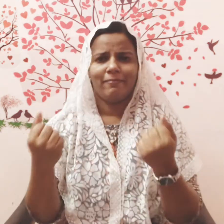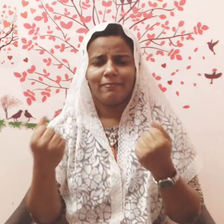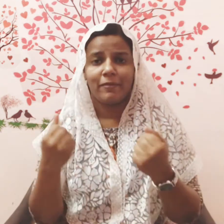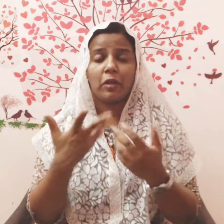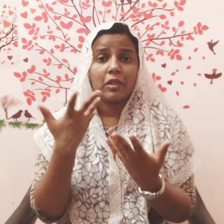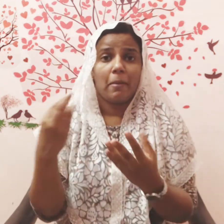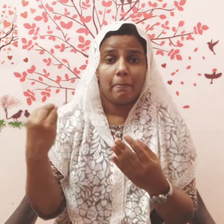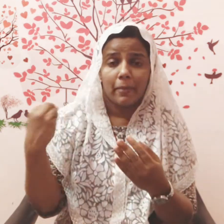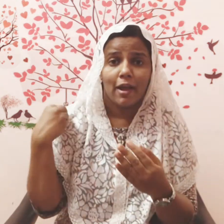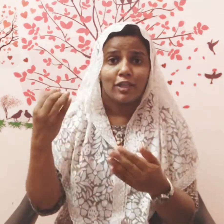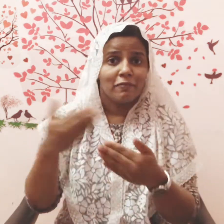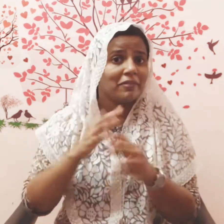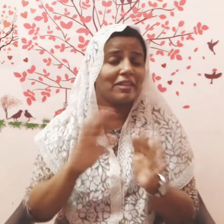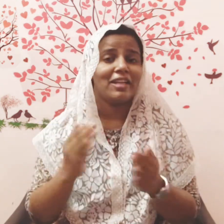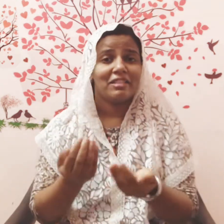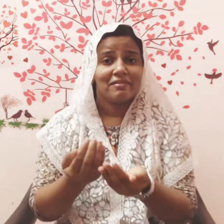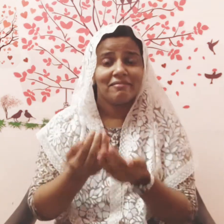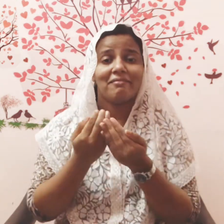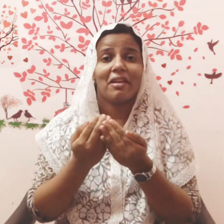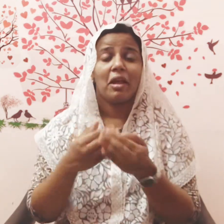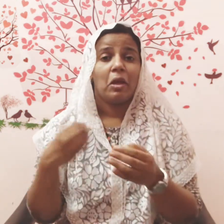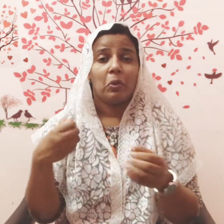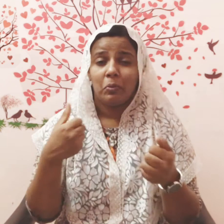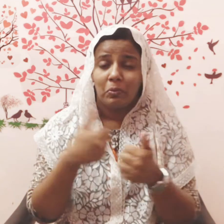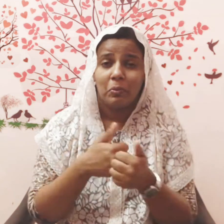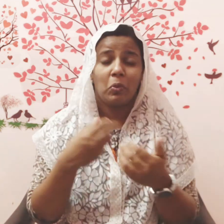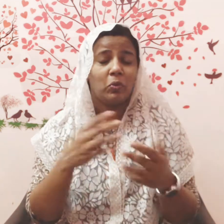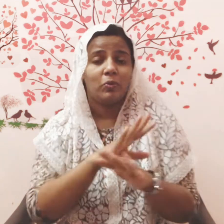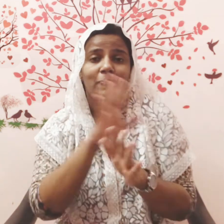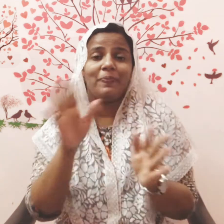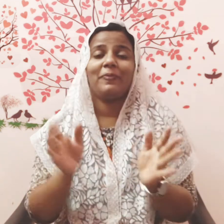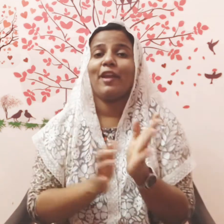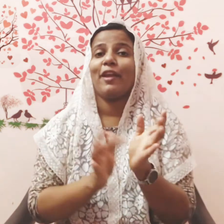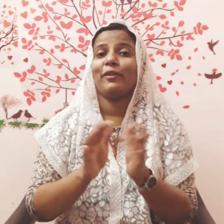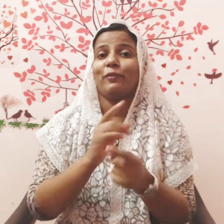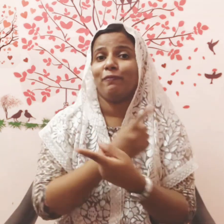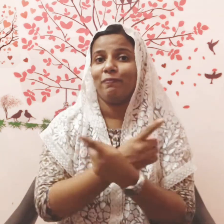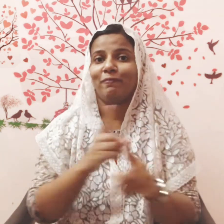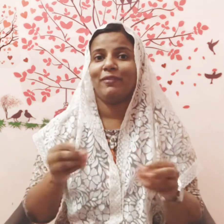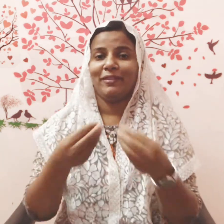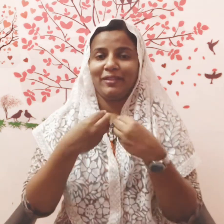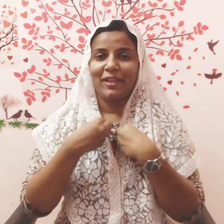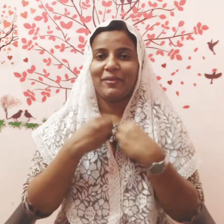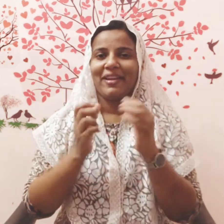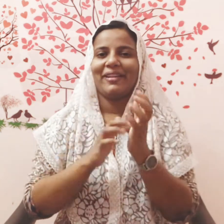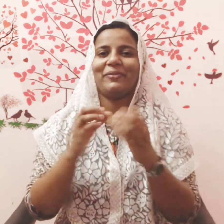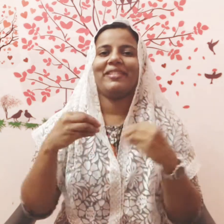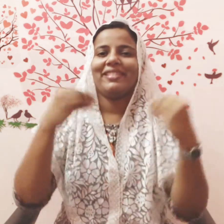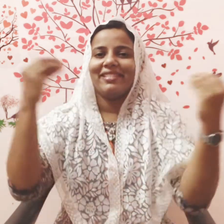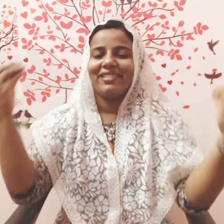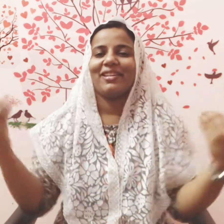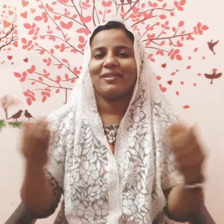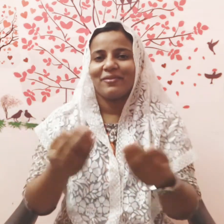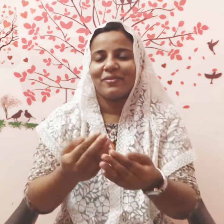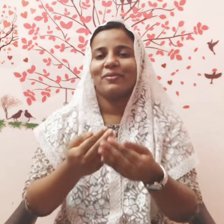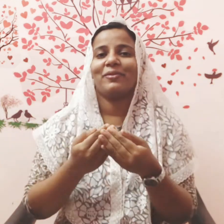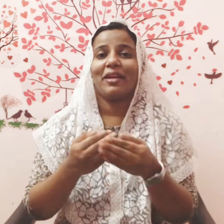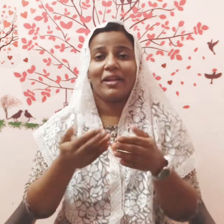ആരോഗ്യത്തോടെ ഇരിക്കുന്നത്? എന്തെല്ലാം അനർത്ഥങ്ങൾ വരാമായിരുന്നു, എന്തെല്ലാം അപകടങ്ങൾ വരാമായിരുന്നു. അതിൽ നിന്നൊക്കെയും നമ്മളെ കർത്താവ് വിടുവിച്ച് തൻ്റെ ചിറക് വിടർത്തി സൂക്ഷിച്ച്